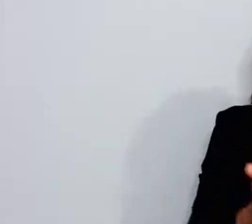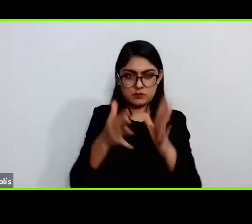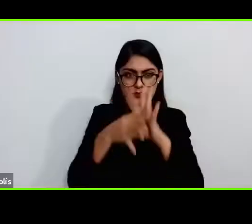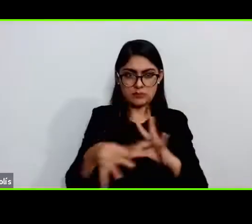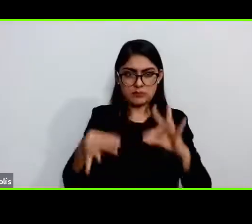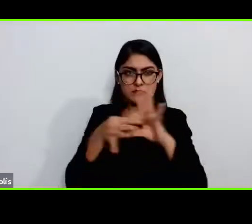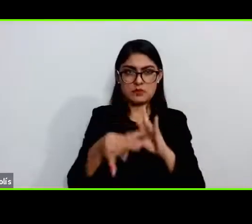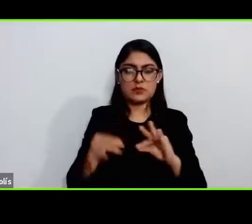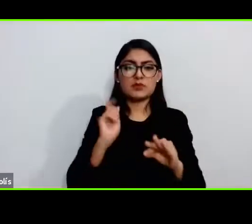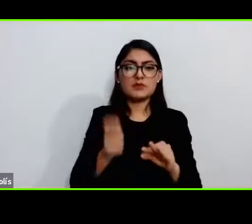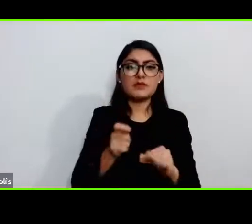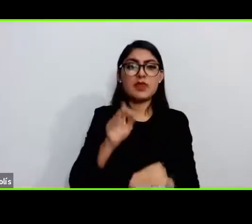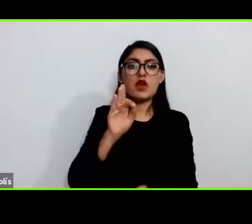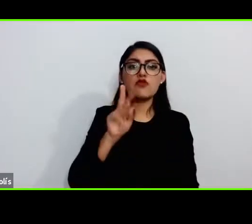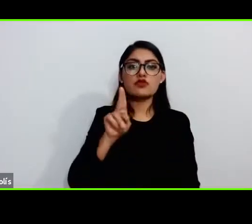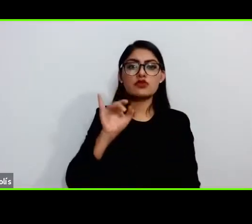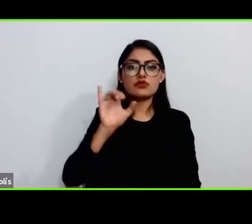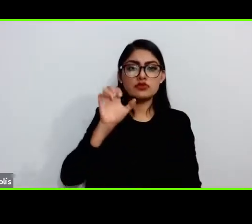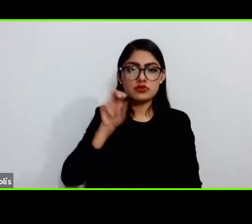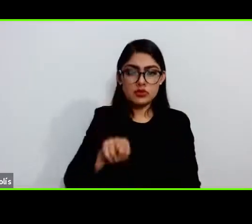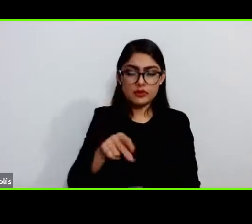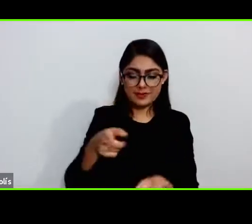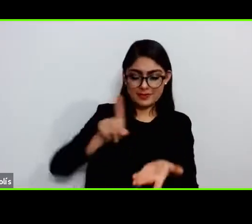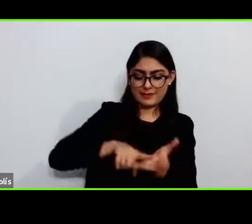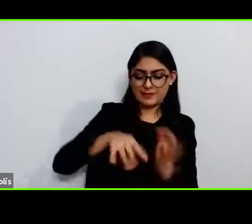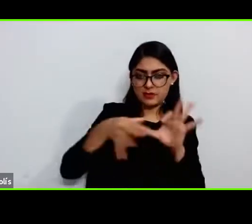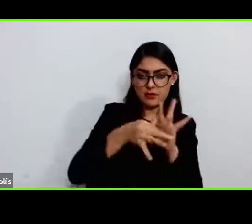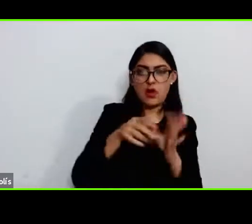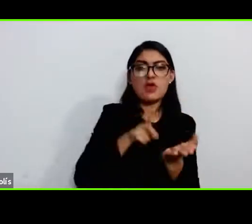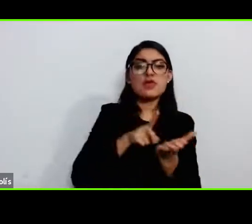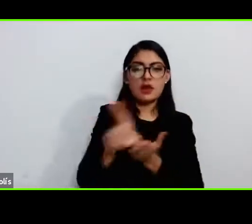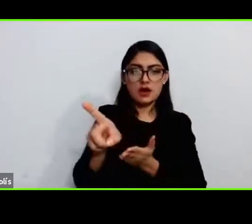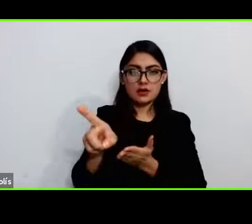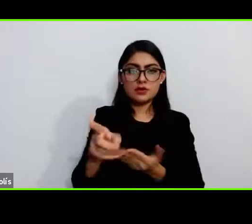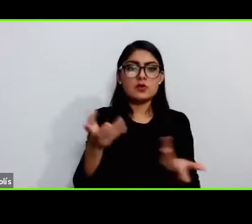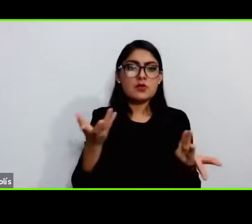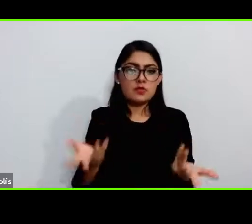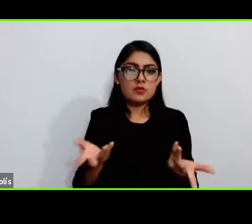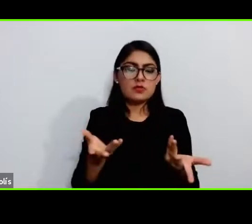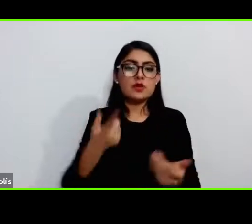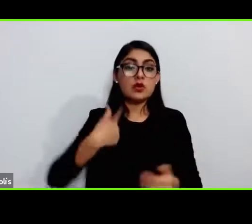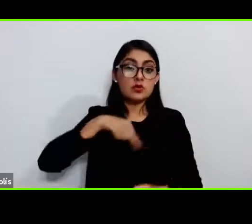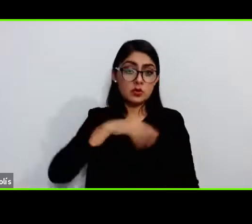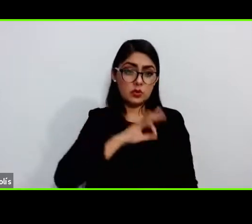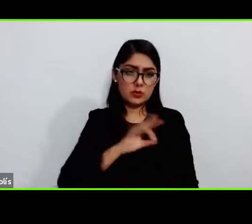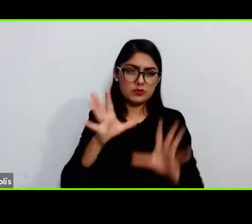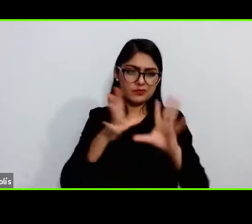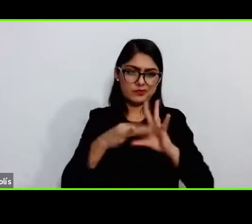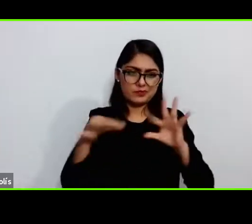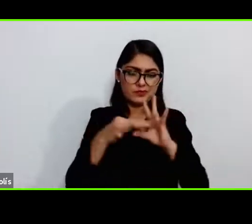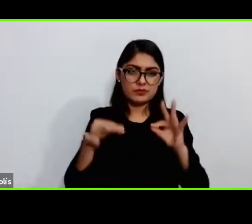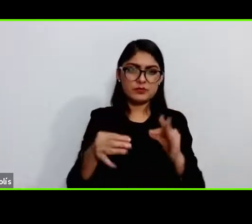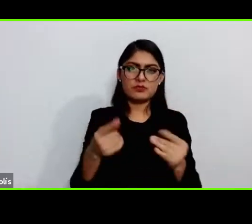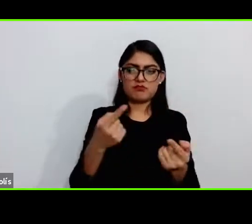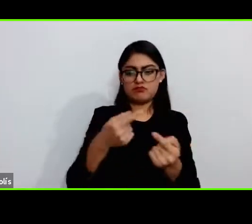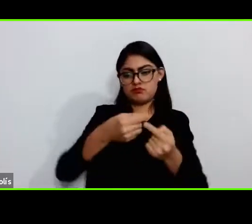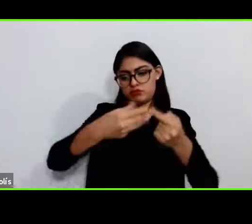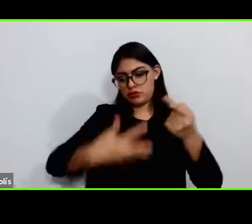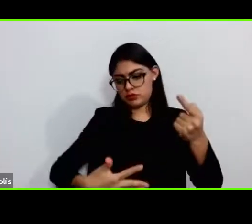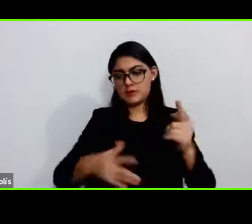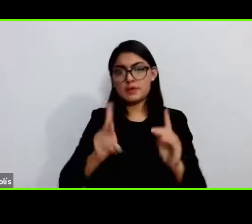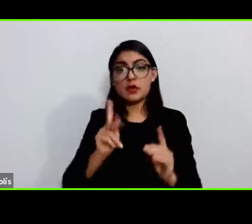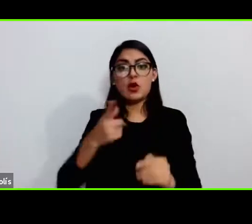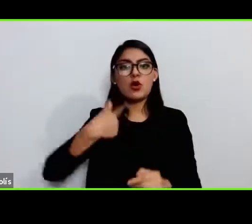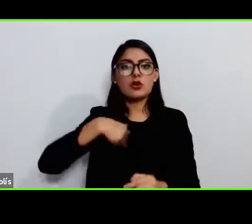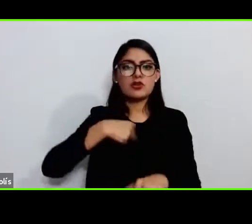de las principales funciones de los derechos, porque podríamos, digamos, ahondar en muchas otras funciones que tienen los derechos, pero para que nos